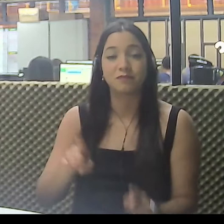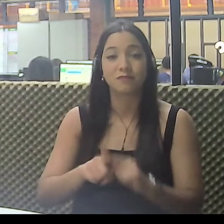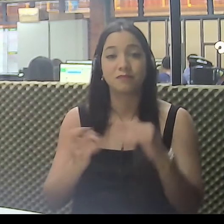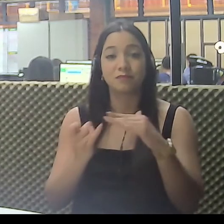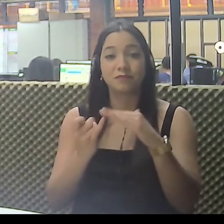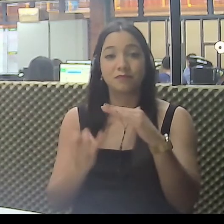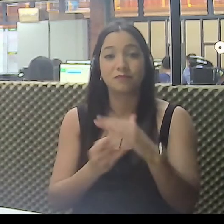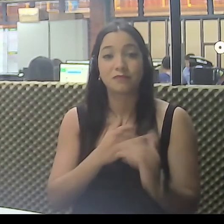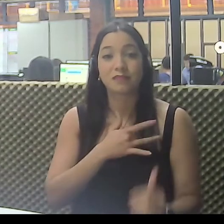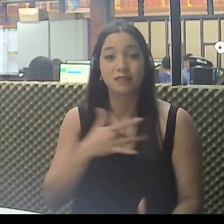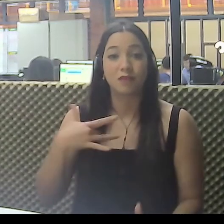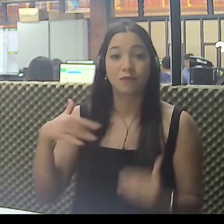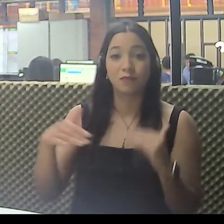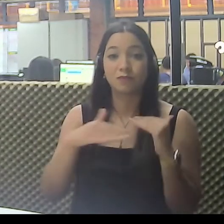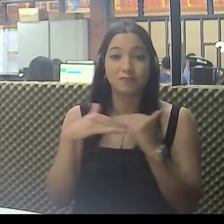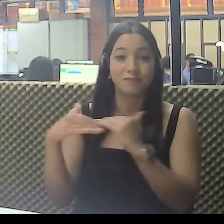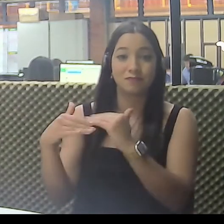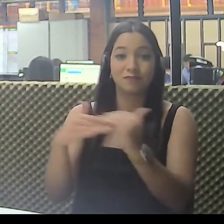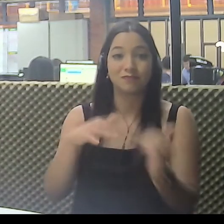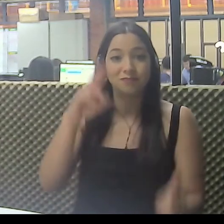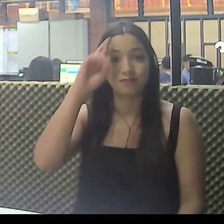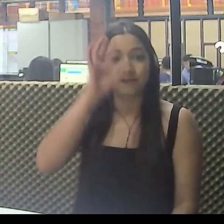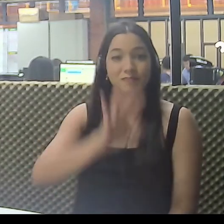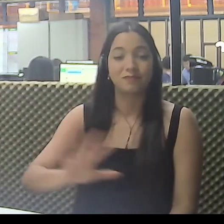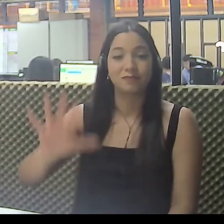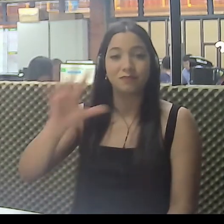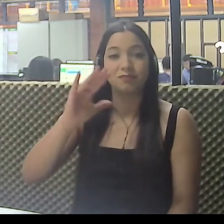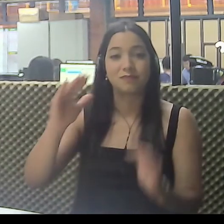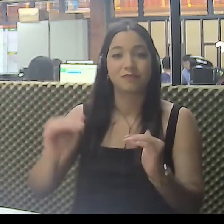Instituto Saúde e Equilíbrio. O diretor-geral da